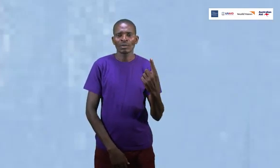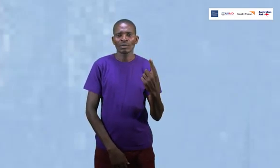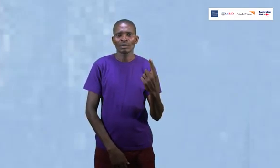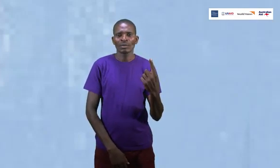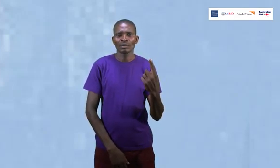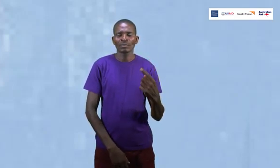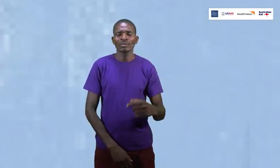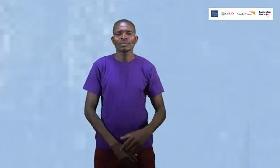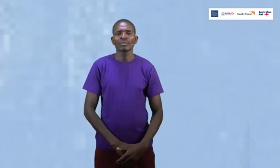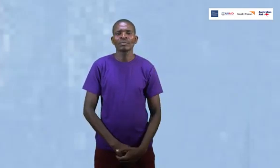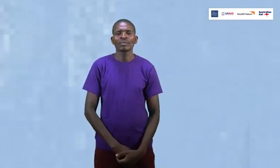Funso loyamba.